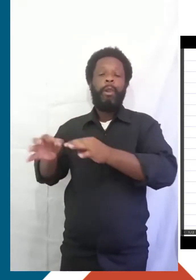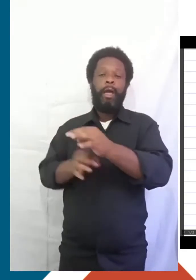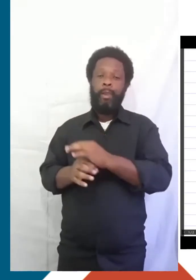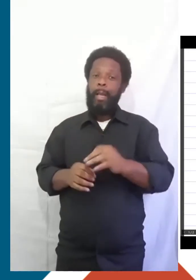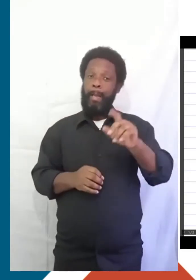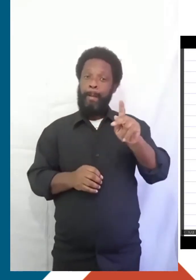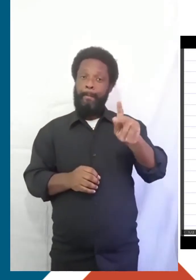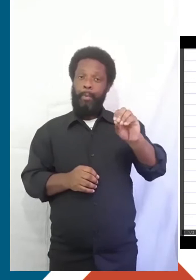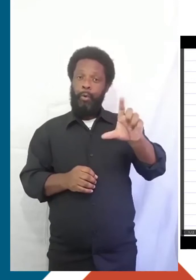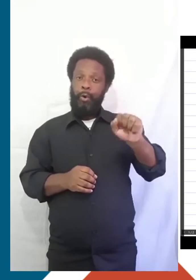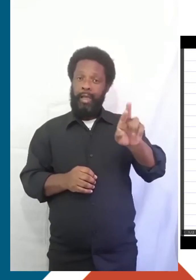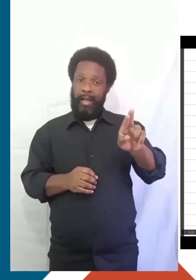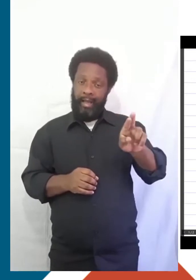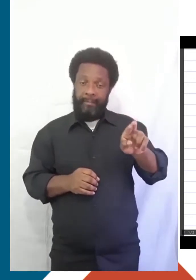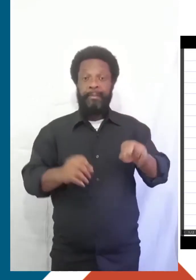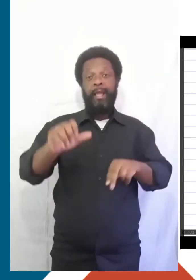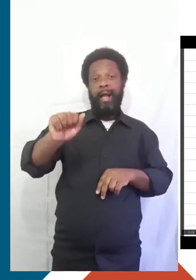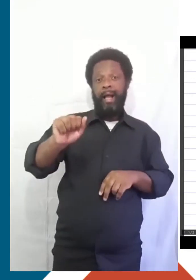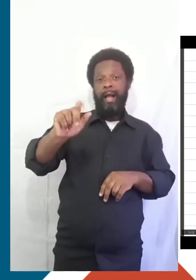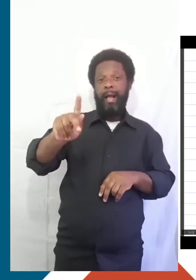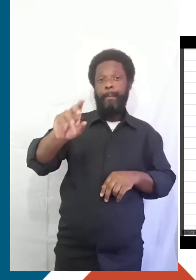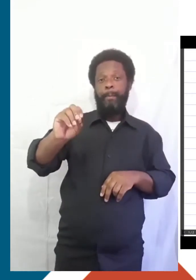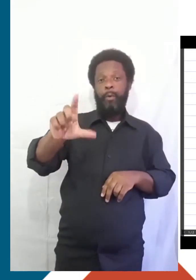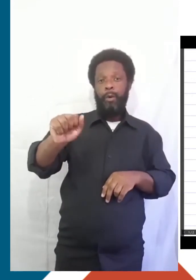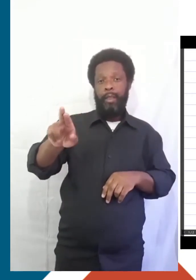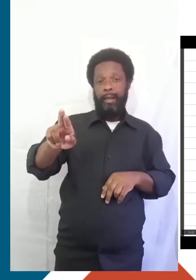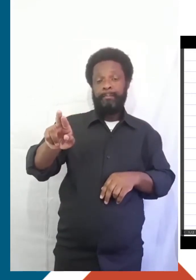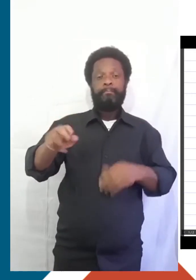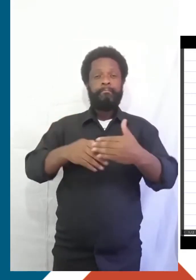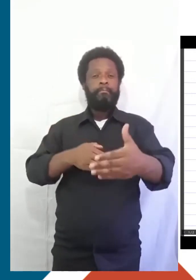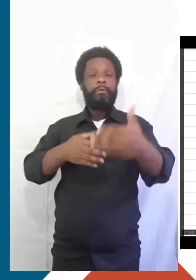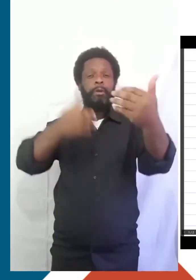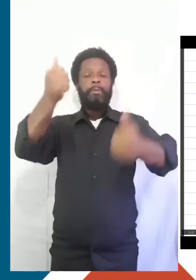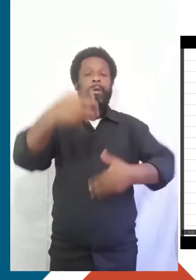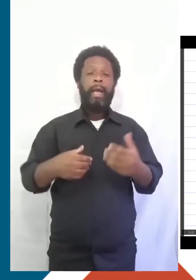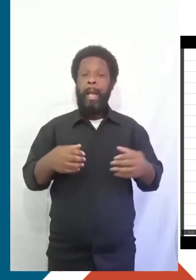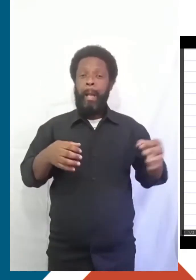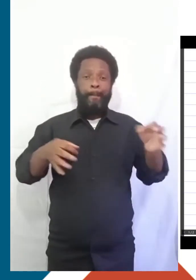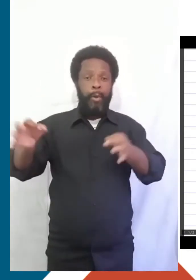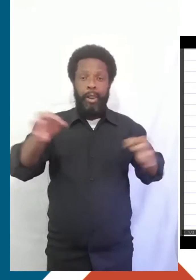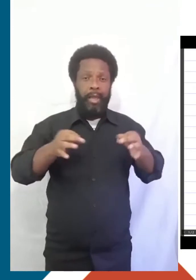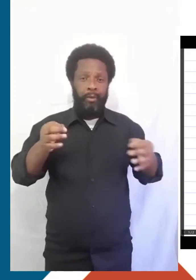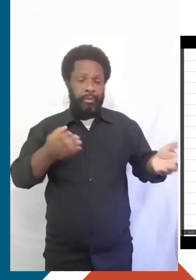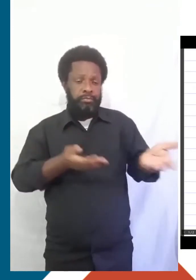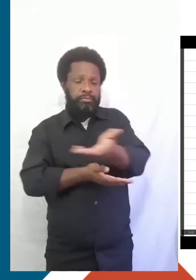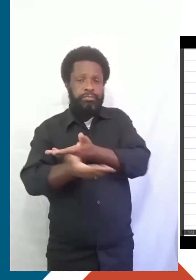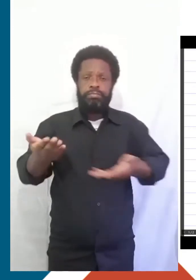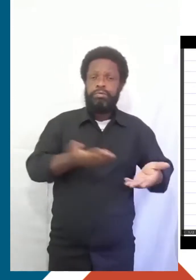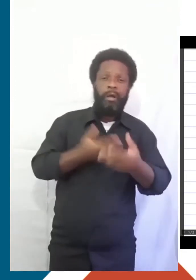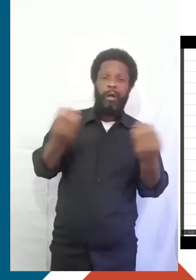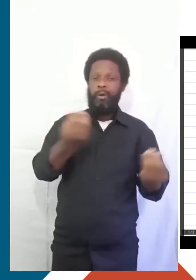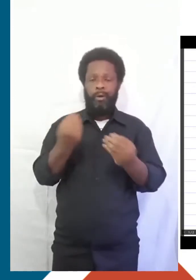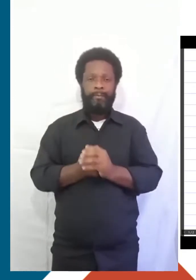as moléculas polares e apolares. E o que a gente vai ver agora é como que essas moléculas interagem